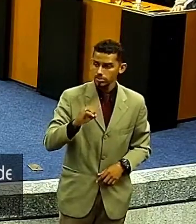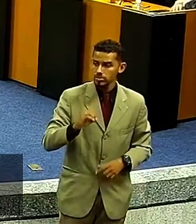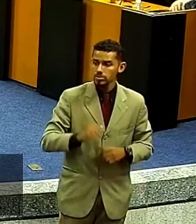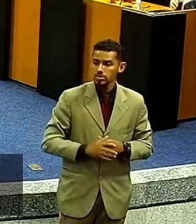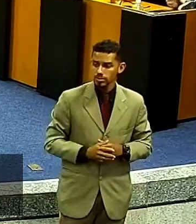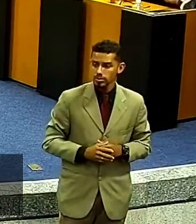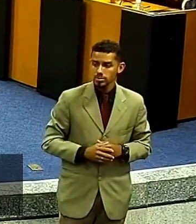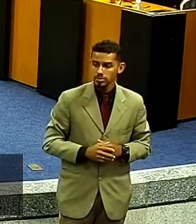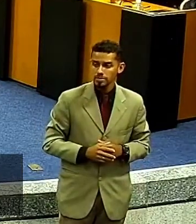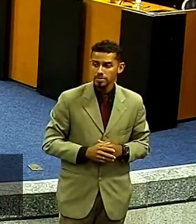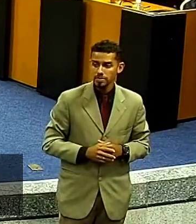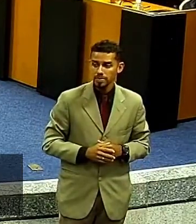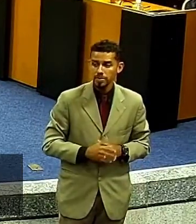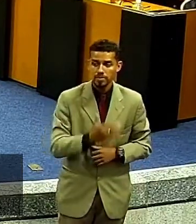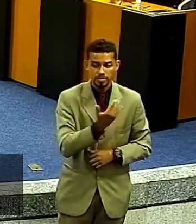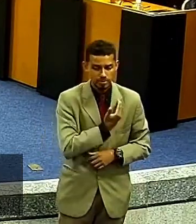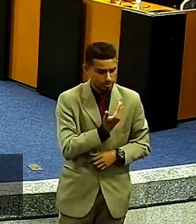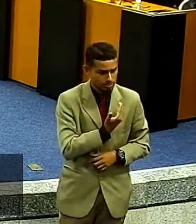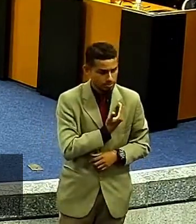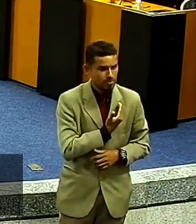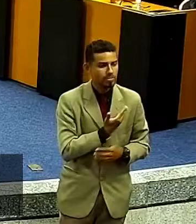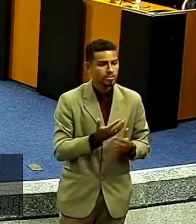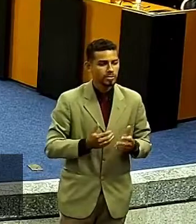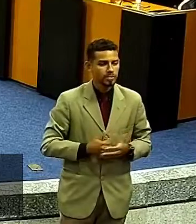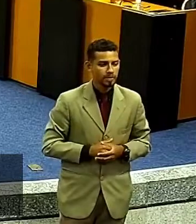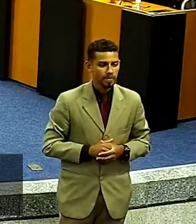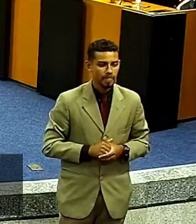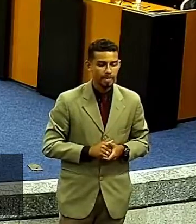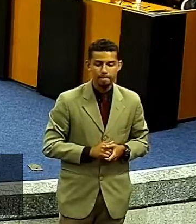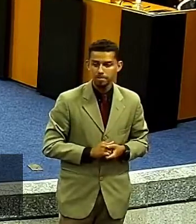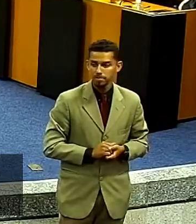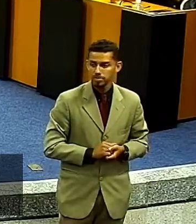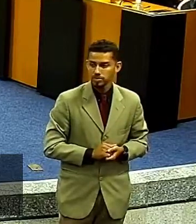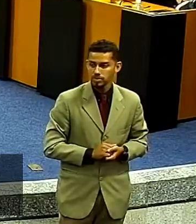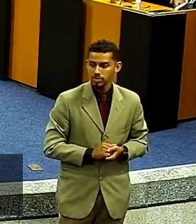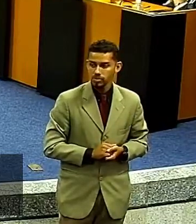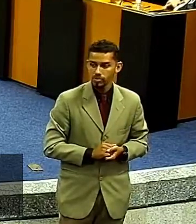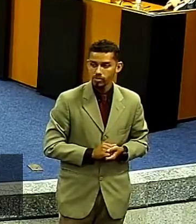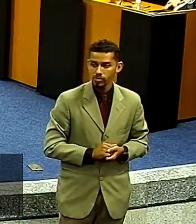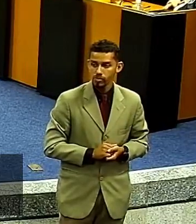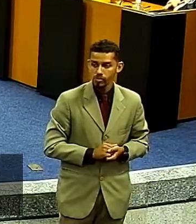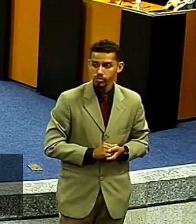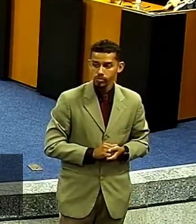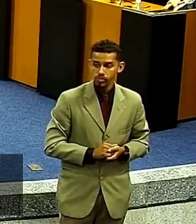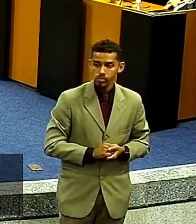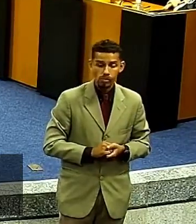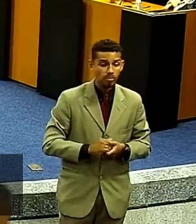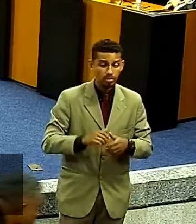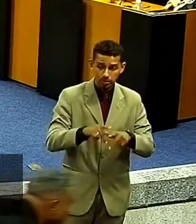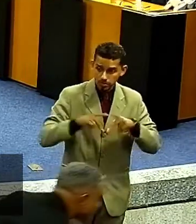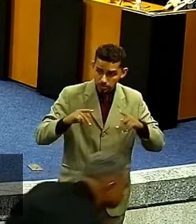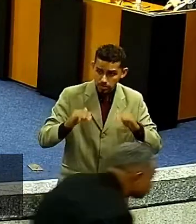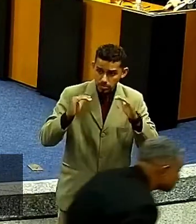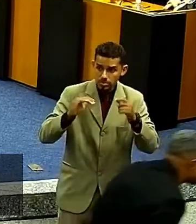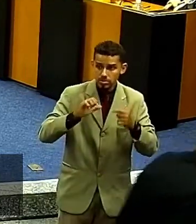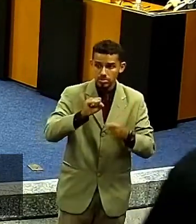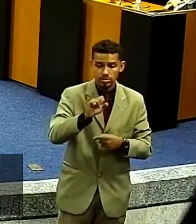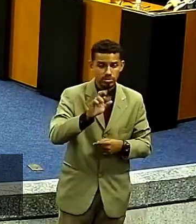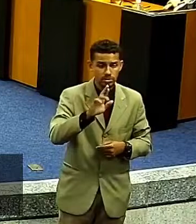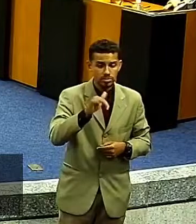e de meus fraternos amigos e de meus fraternos amigos Desembargador Sebastião